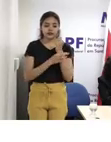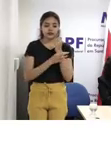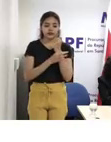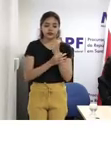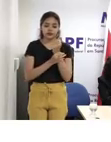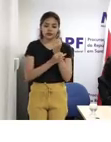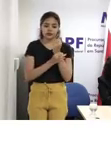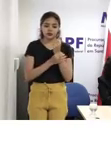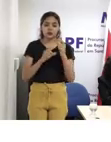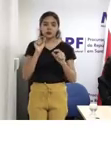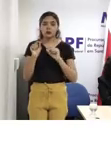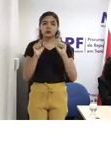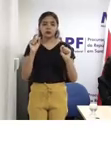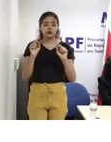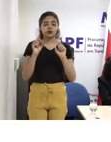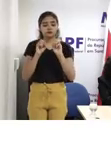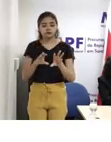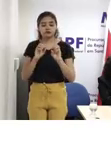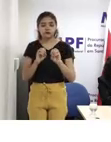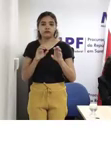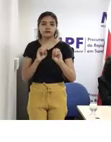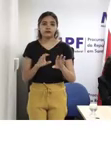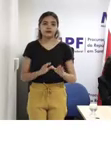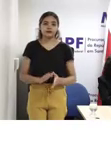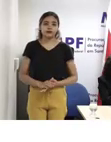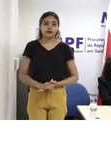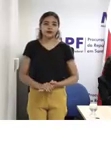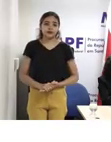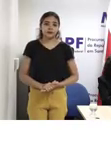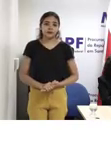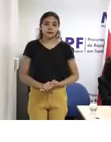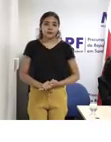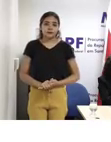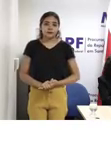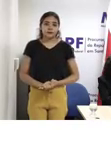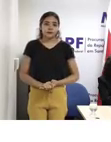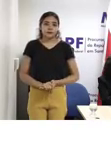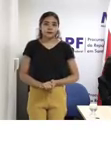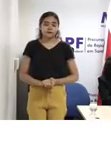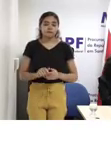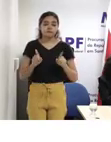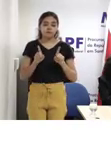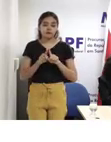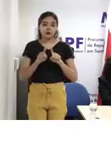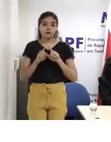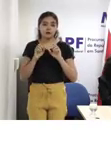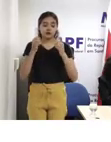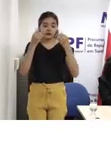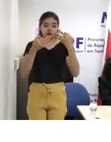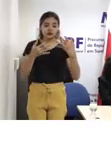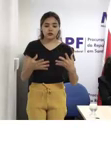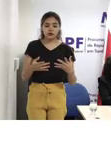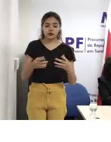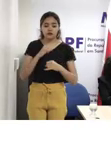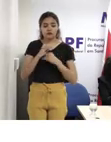ensinado também não é só ensinar a acessar a internet tem que ensinar os riscos da internet eh